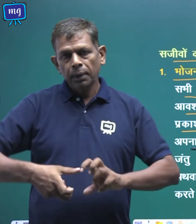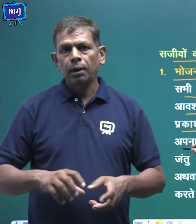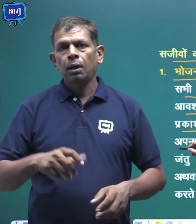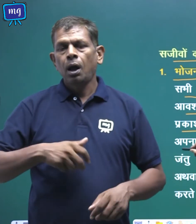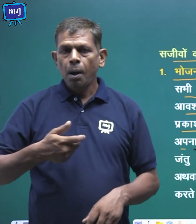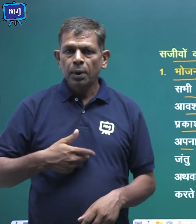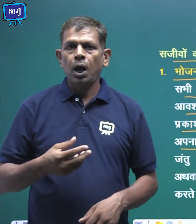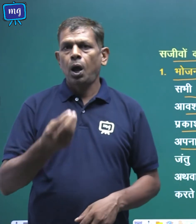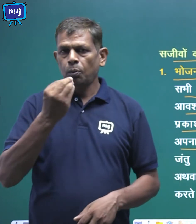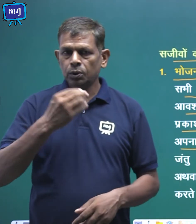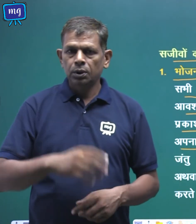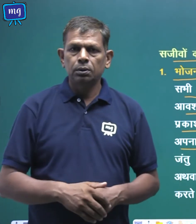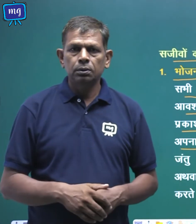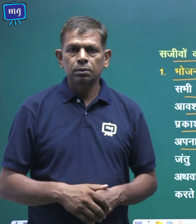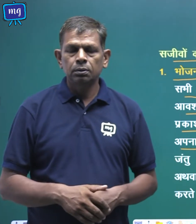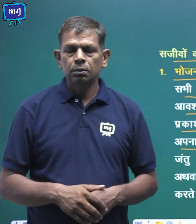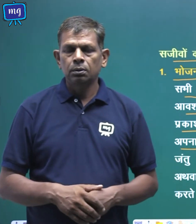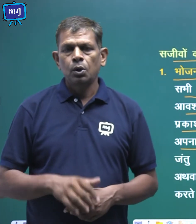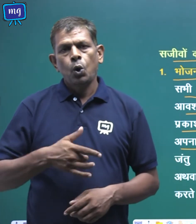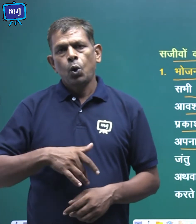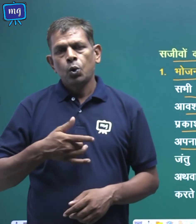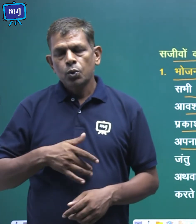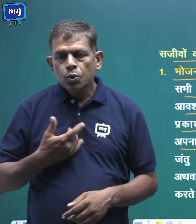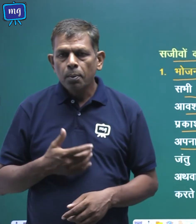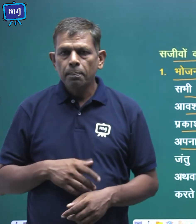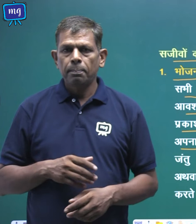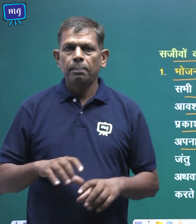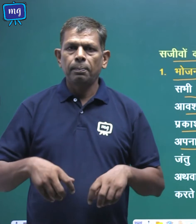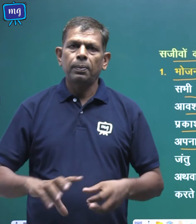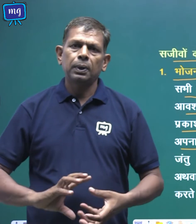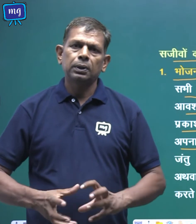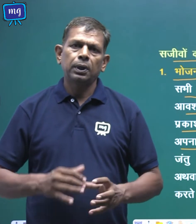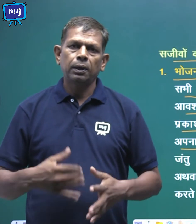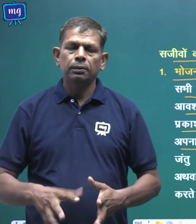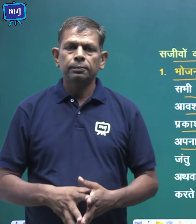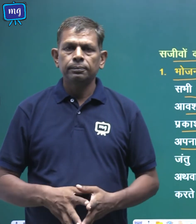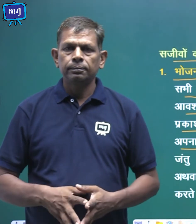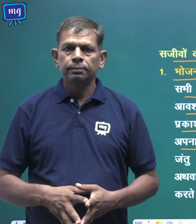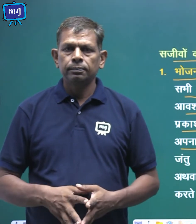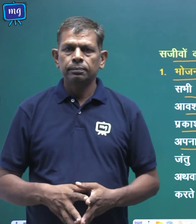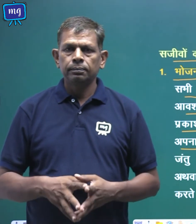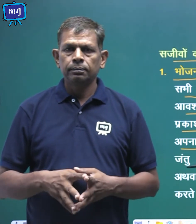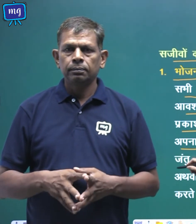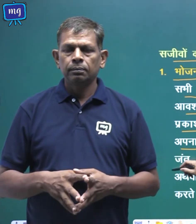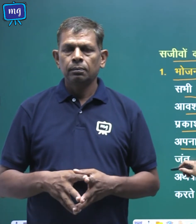अपना भोजन स्वयं बनाते हैं।